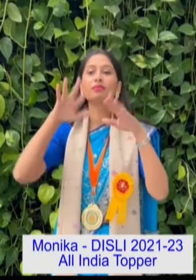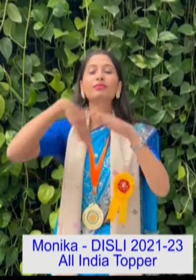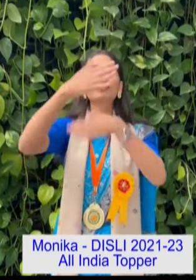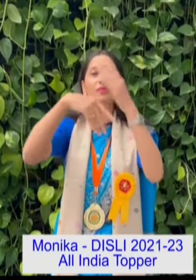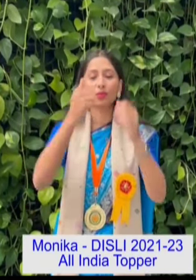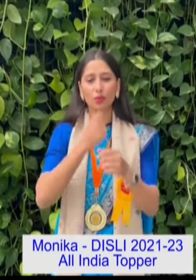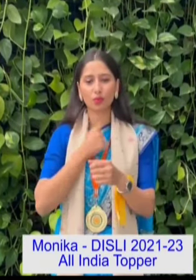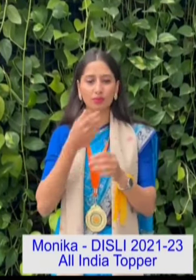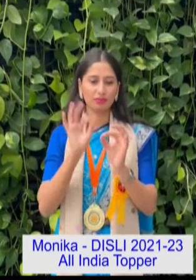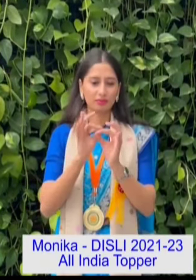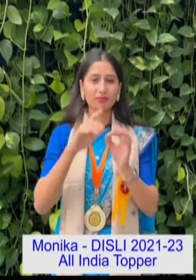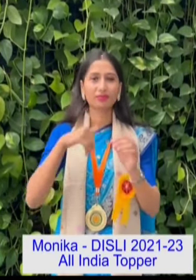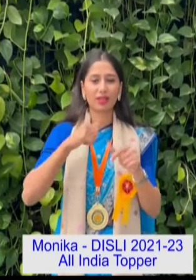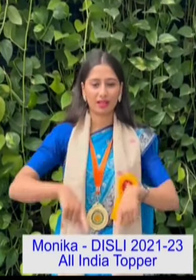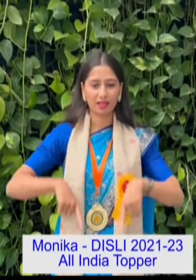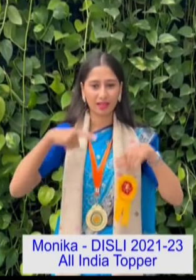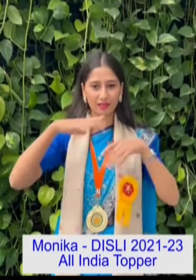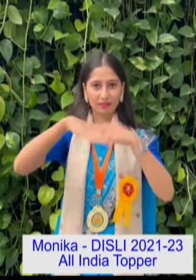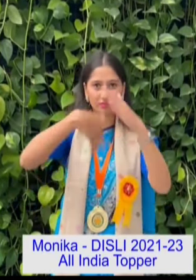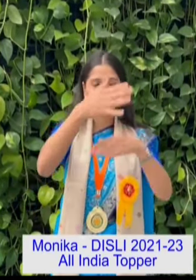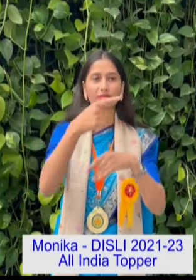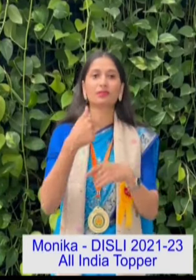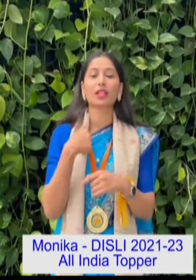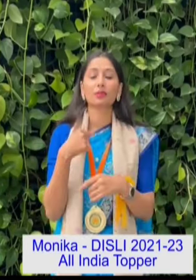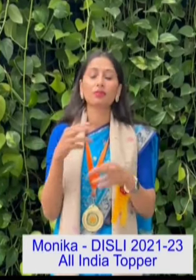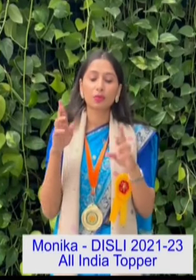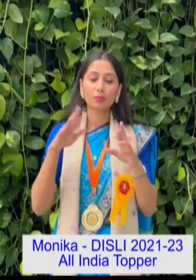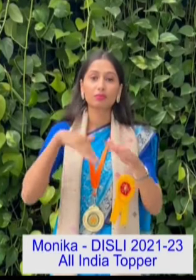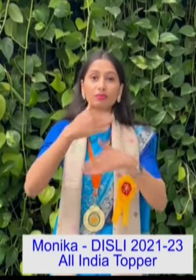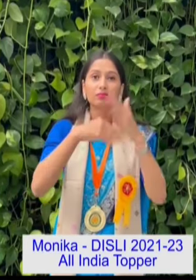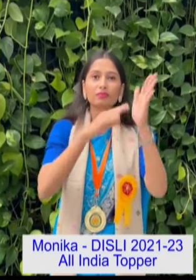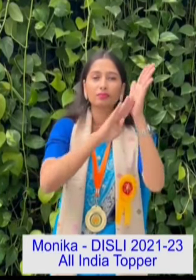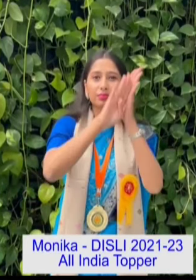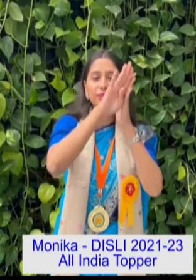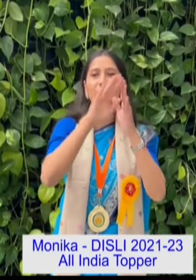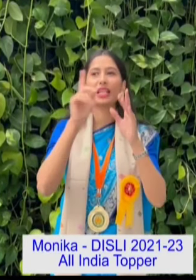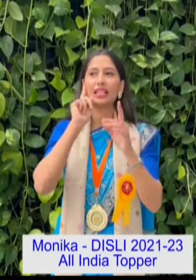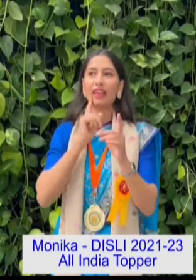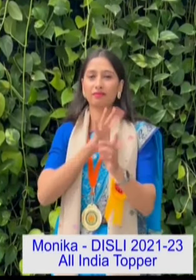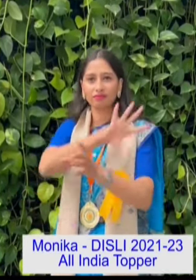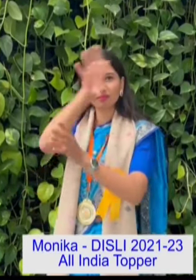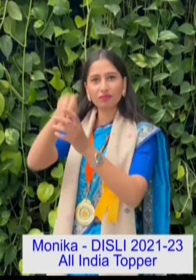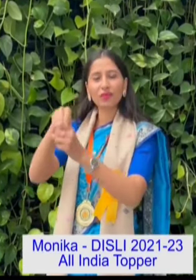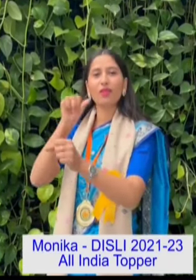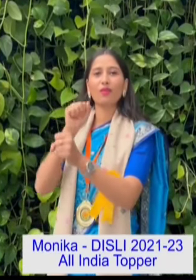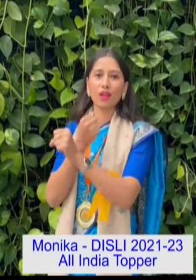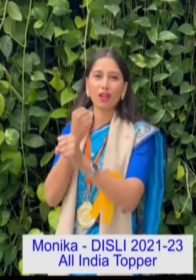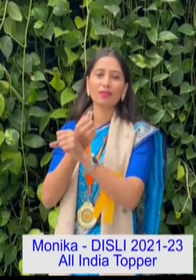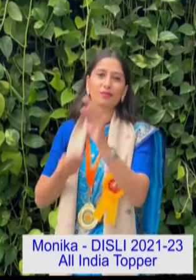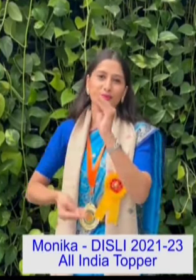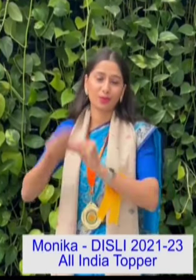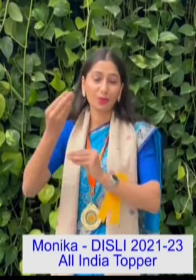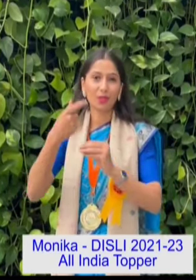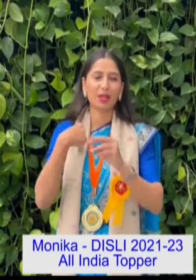डेवलपमेंट में इनका बहुत बड़ा हाथ है मैं चाहती हूं मेरा इंटरप्रिटिंग का जो करियर है यह ऐसे ही बढ़ता रहे मैं डेफ कम्युनिटी में और घुल मिल के